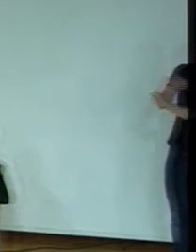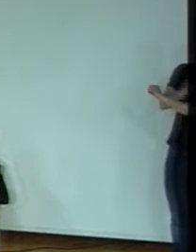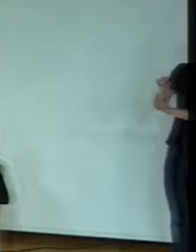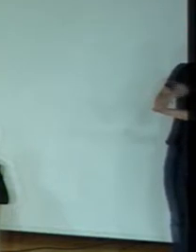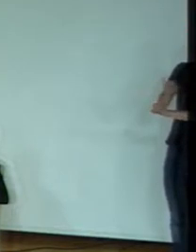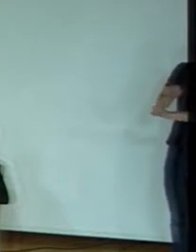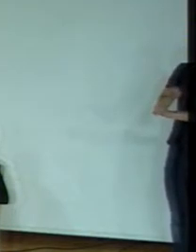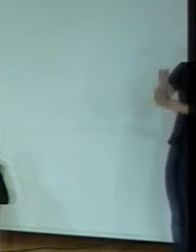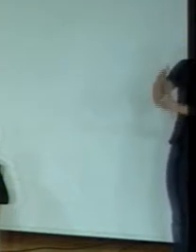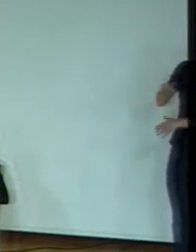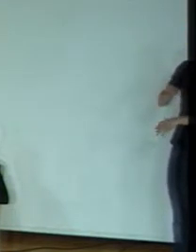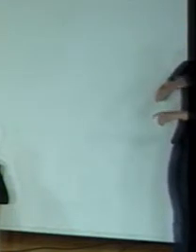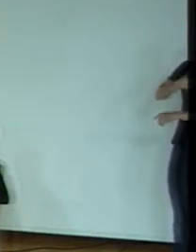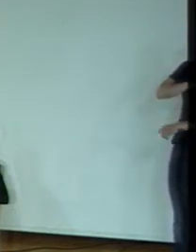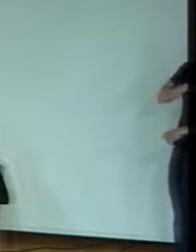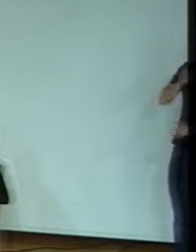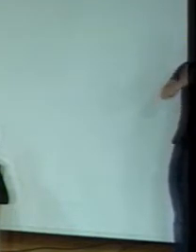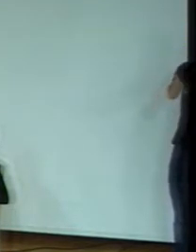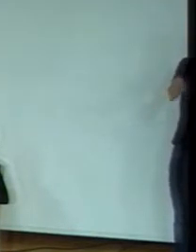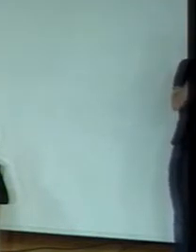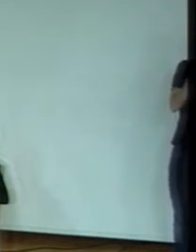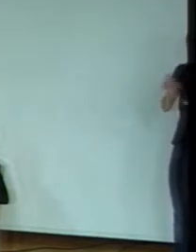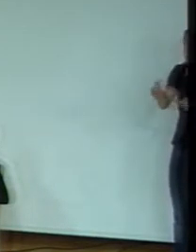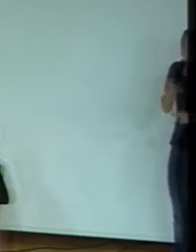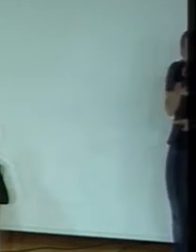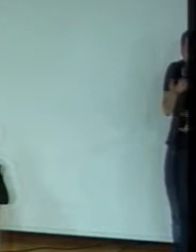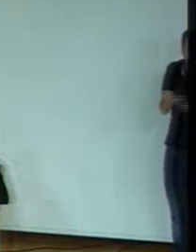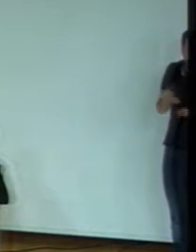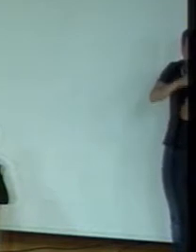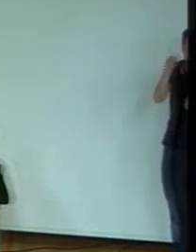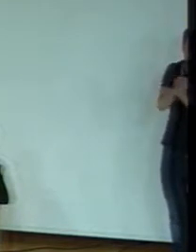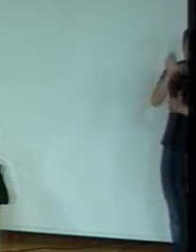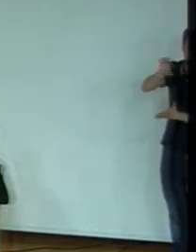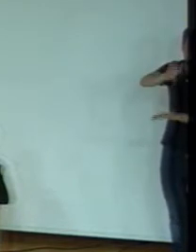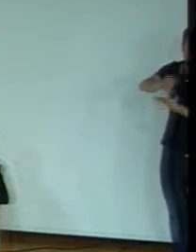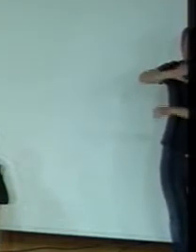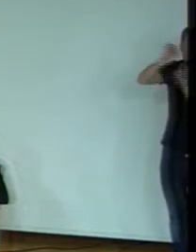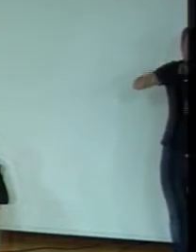attentats. La télé nous dit que, mais la télé, c'est justement le symbole de la centralité.